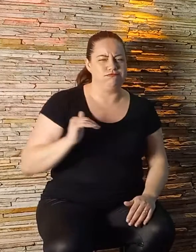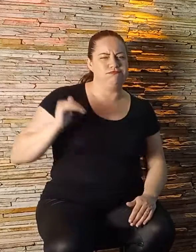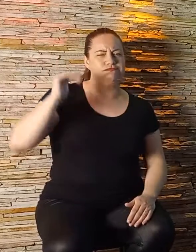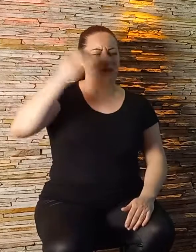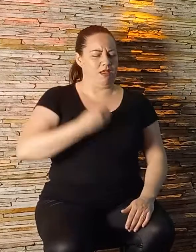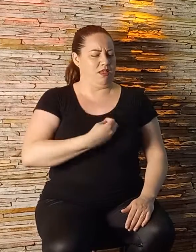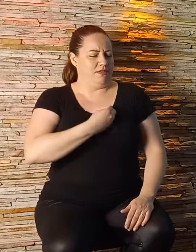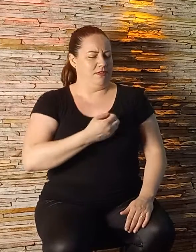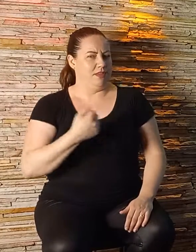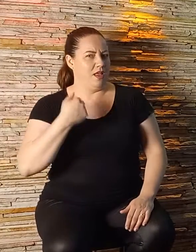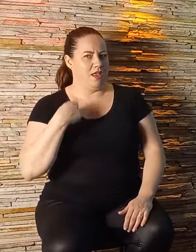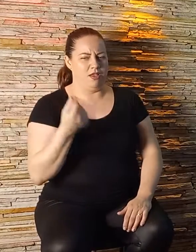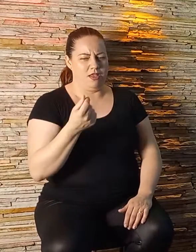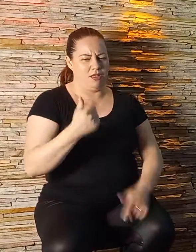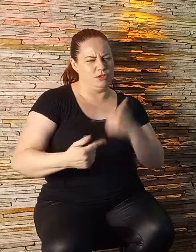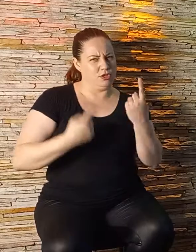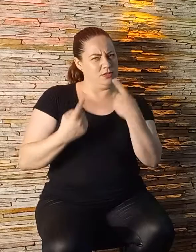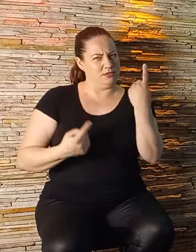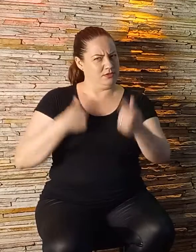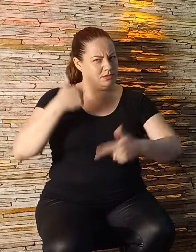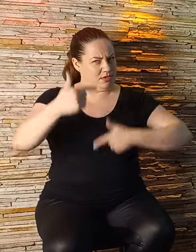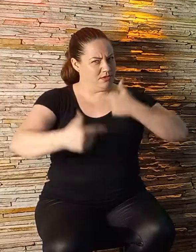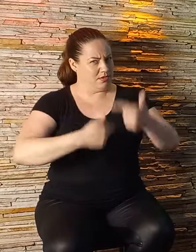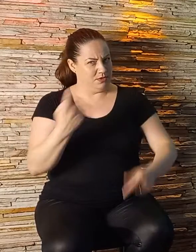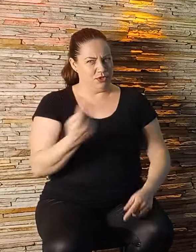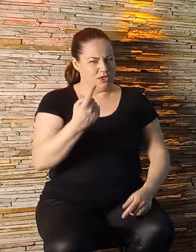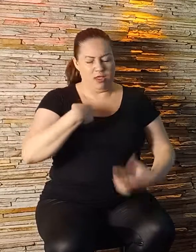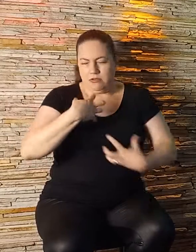precisa sobre a vida está tomando sozinho 33